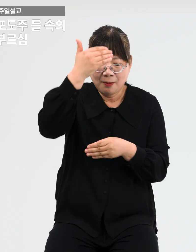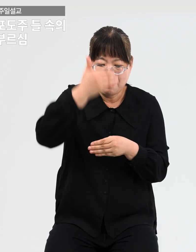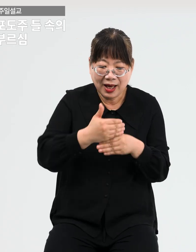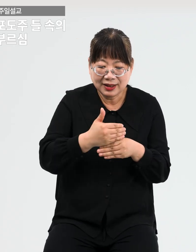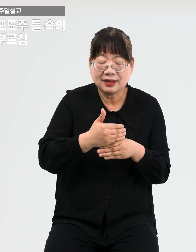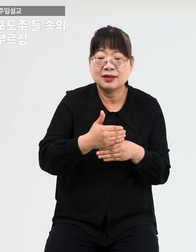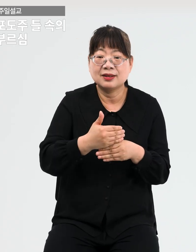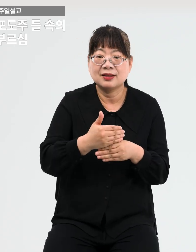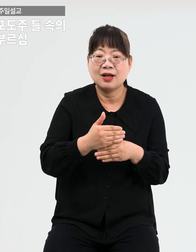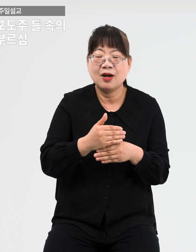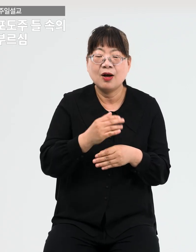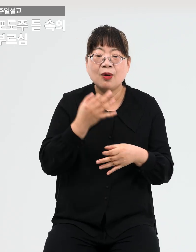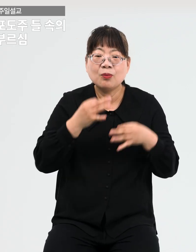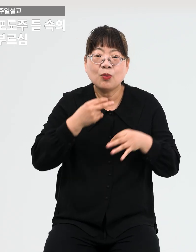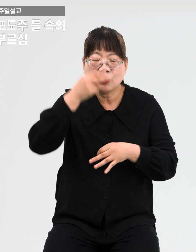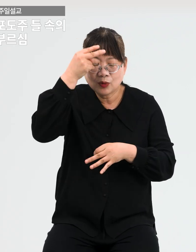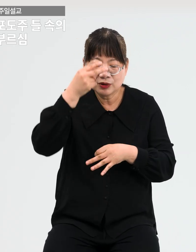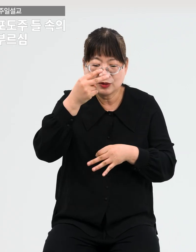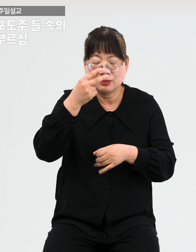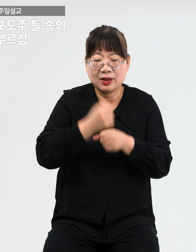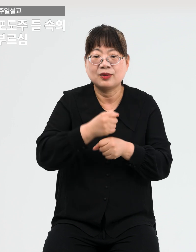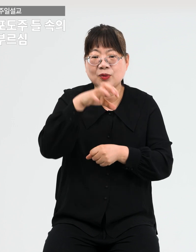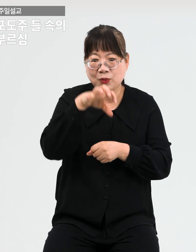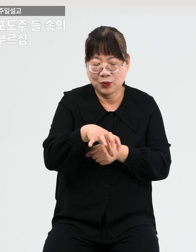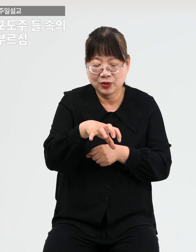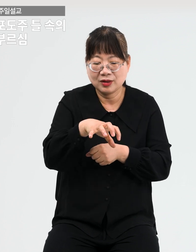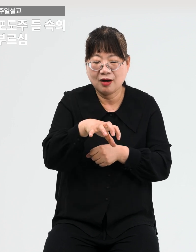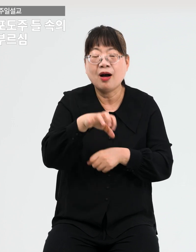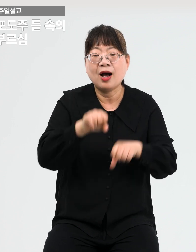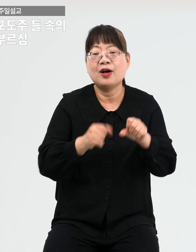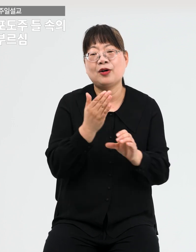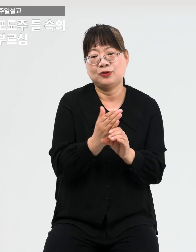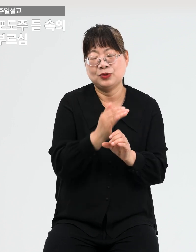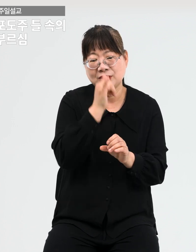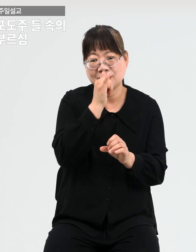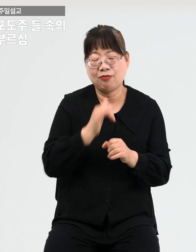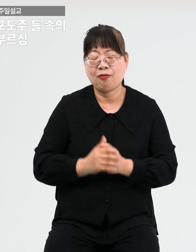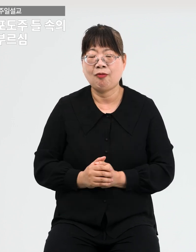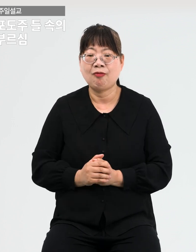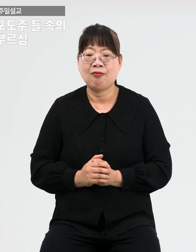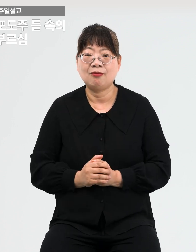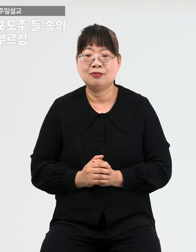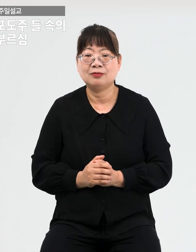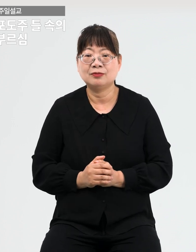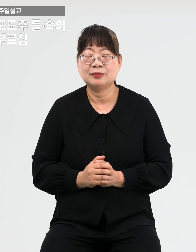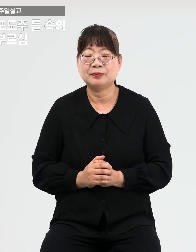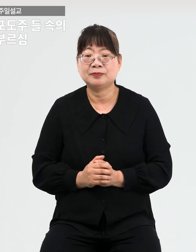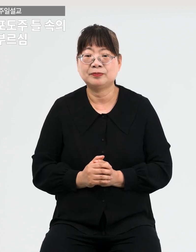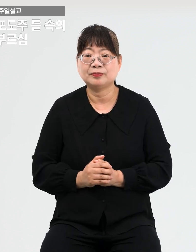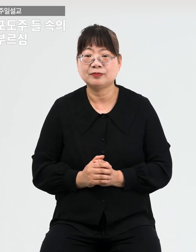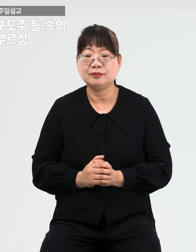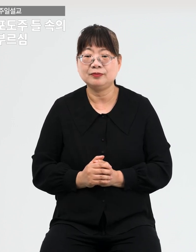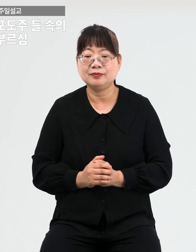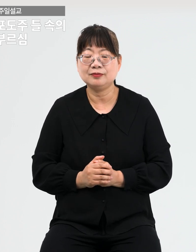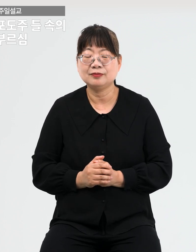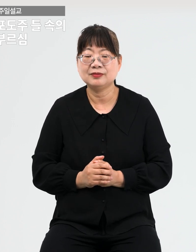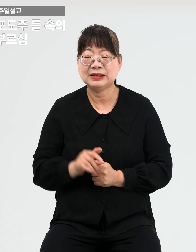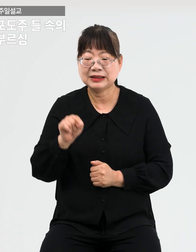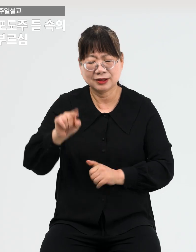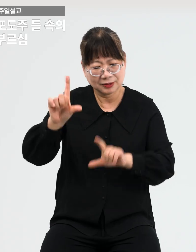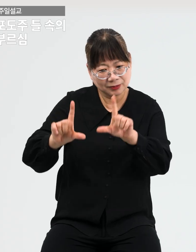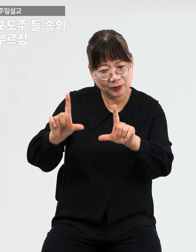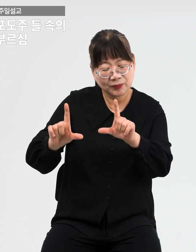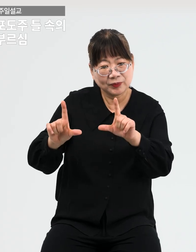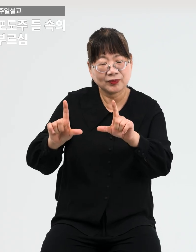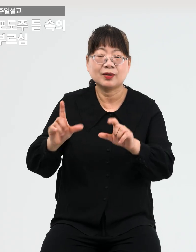틀 안에서 하고 있어요. 이러고 있는 거죠. 조그만 공간에서. 그러니까 이